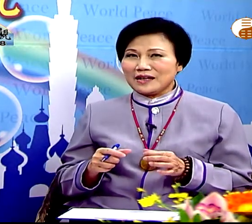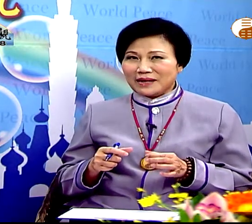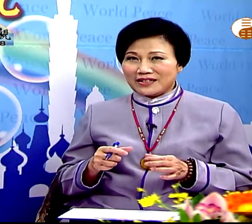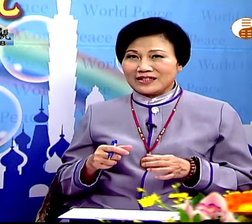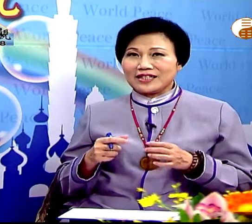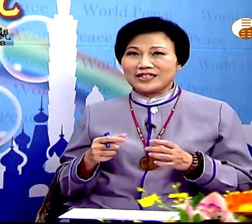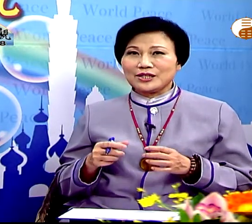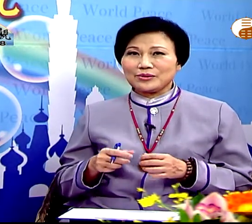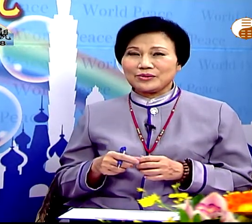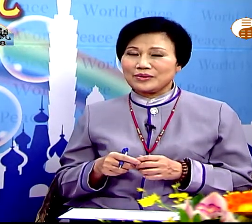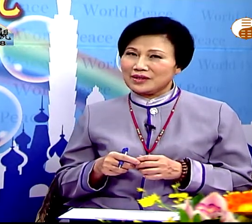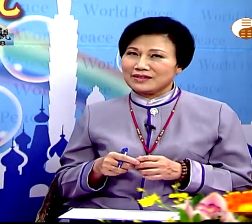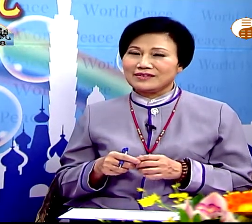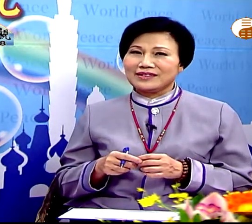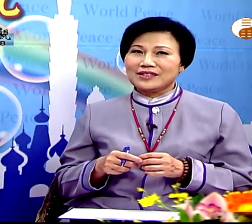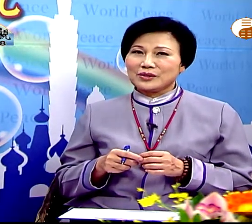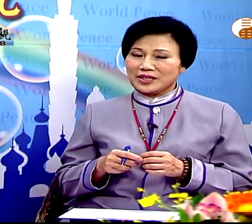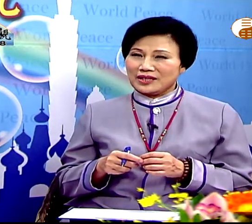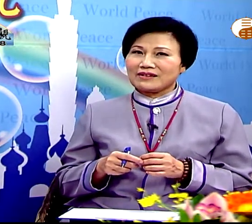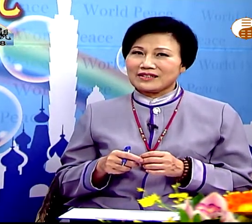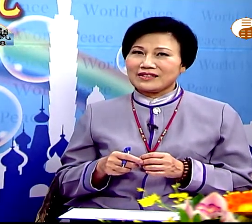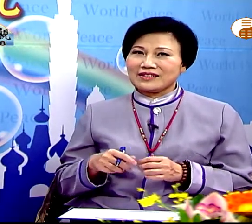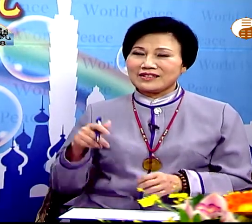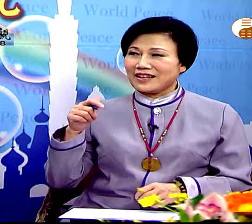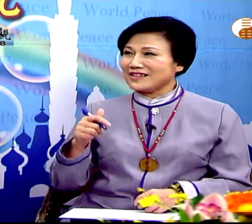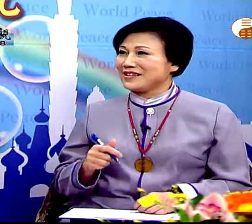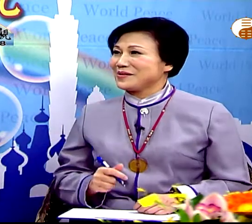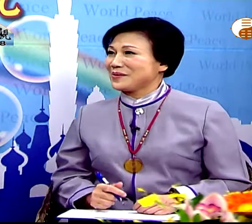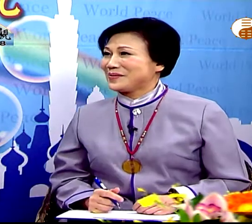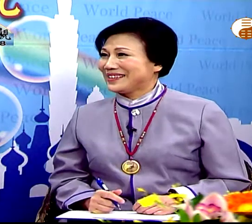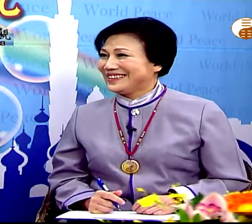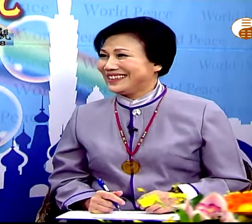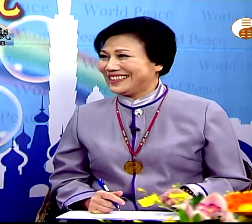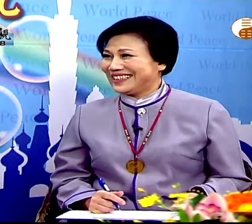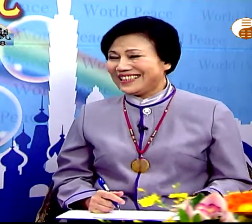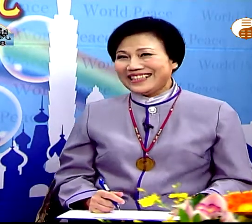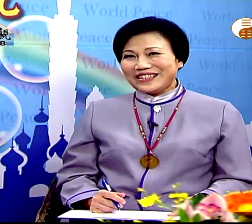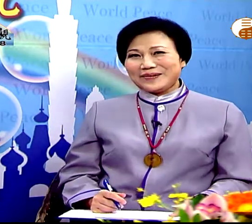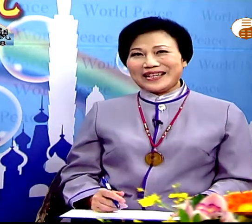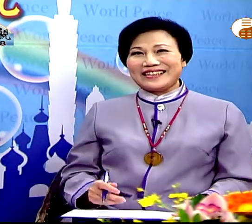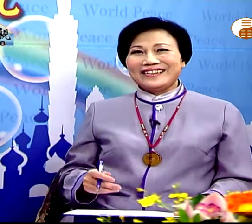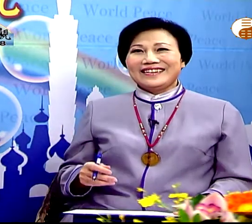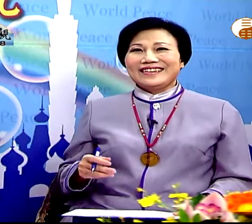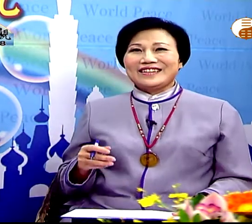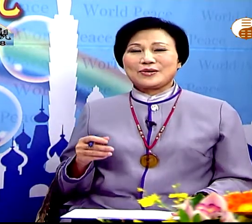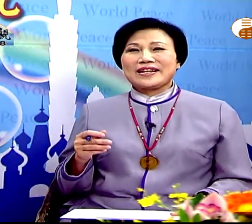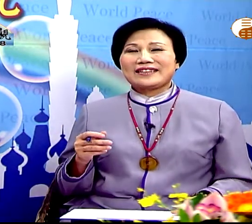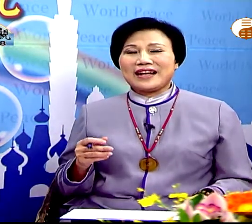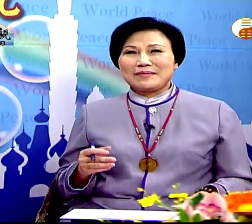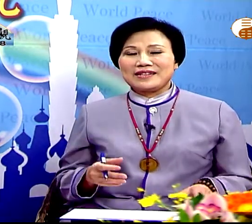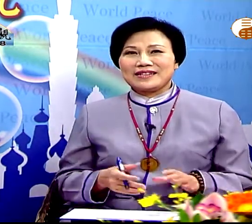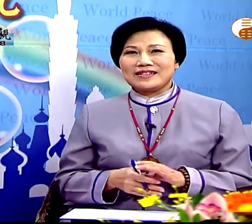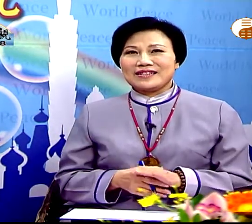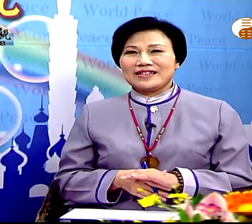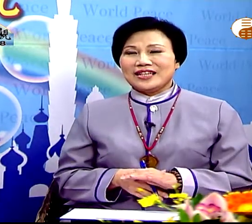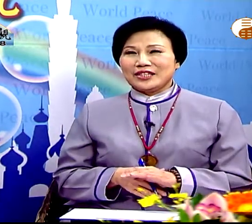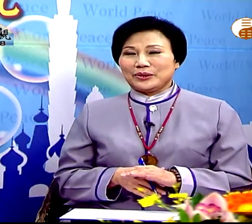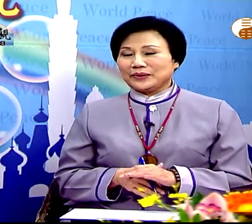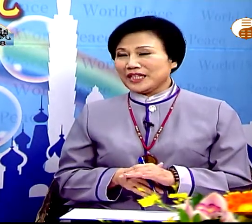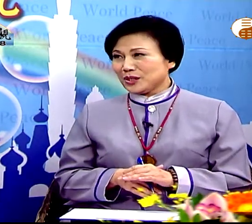马上呈现出说哦。学校老师真的担子很重因为虽然他们是有特殊